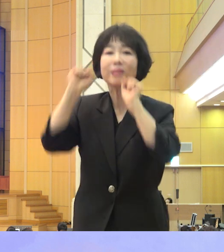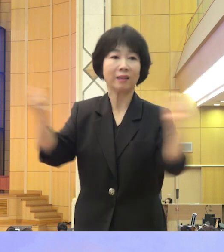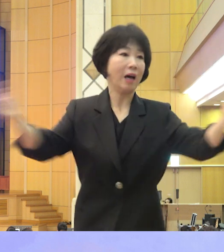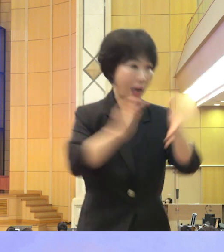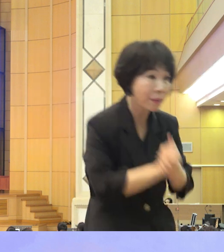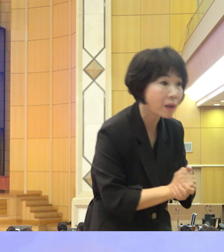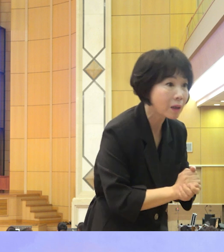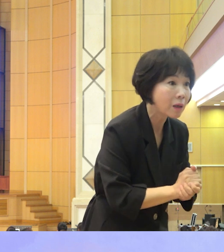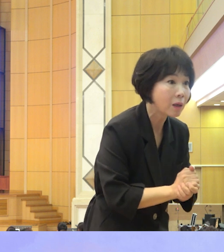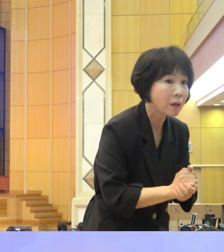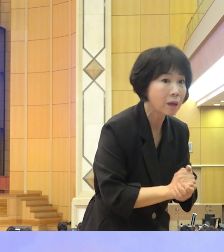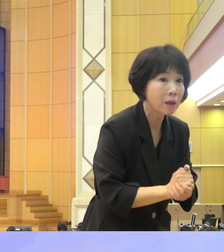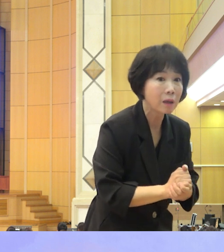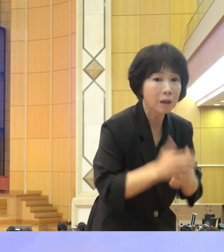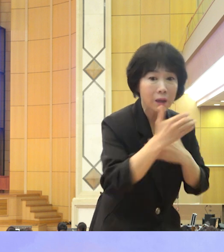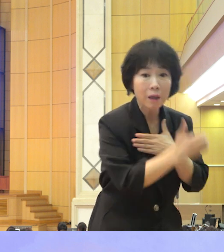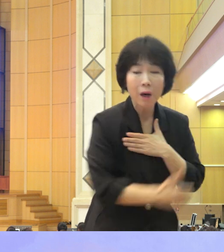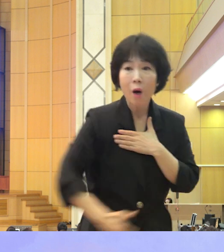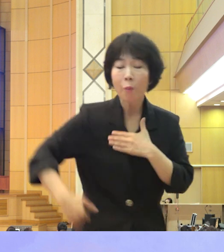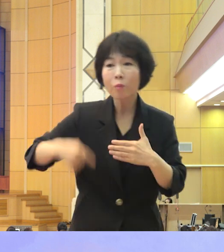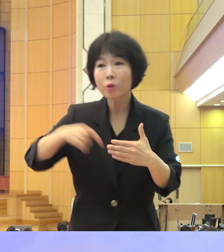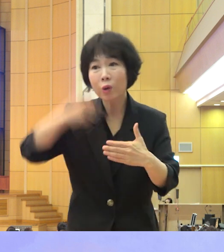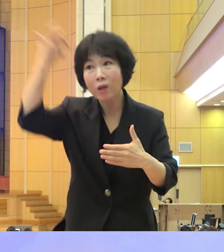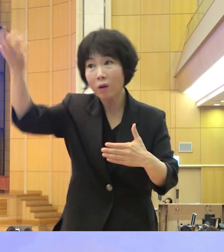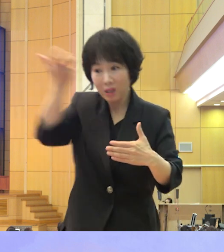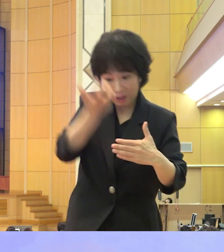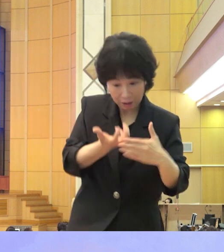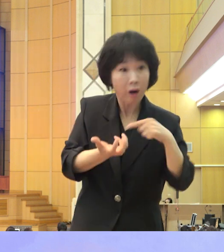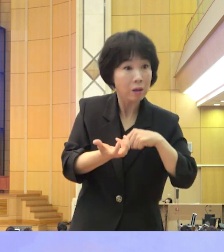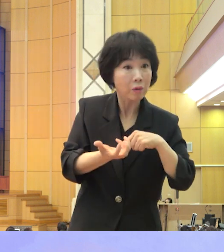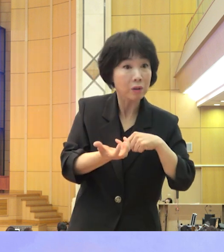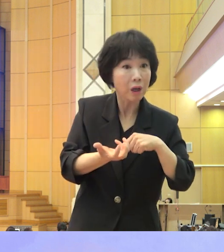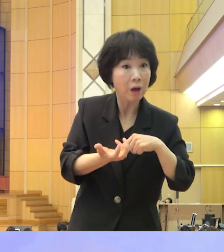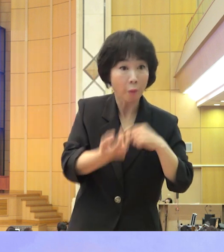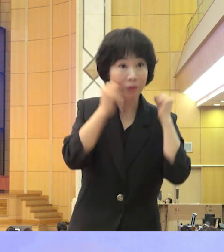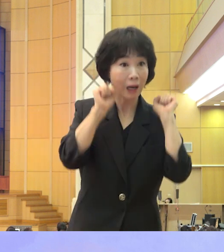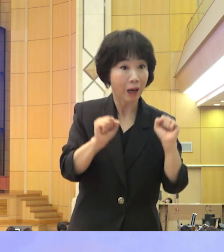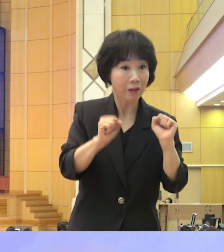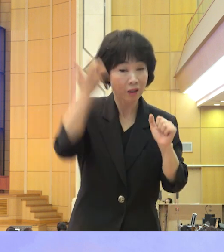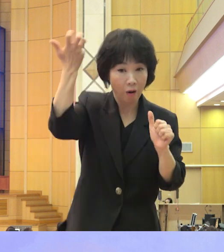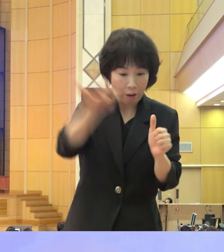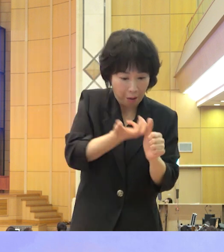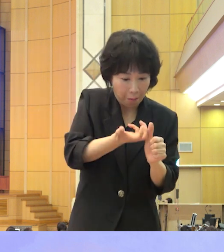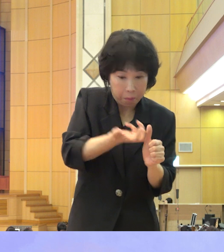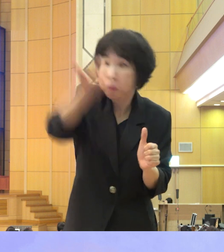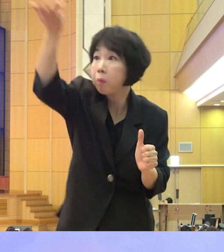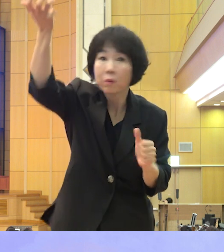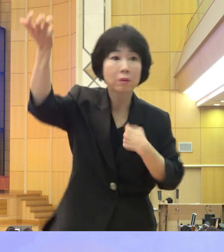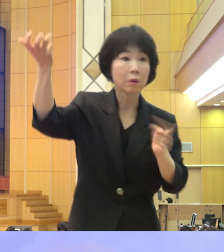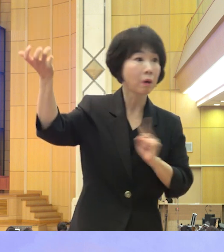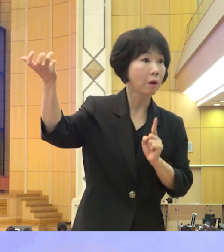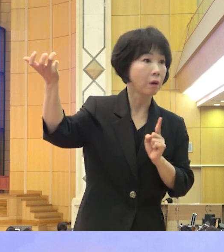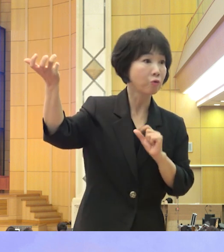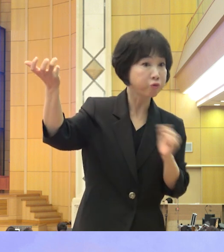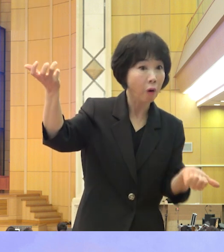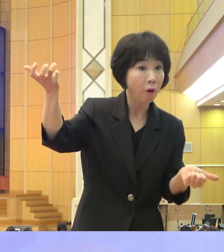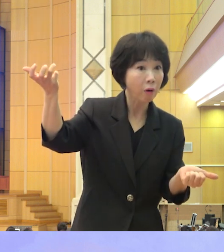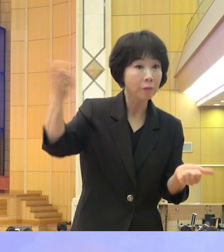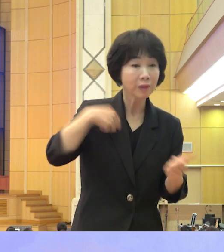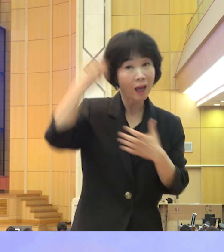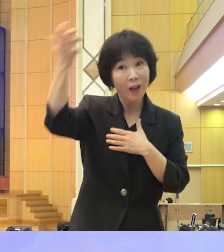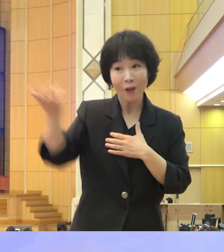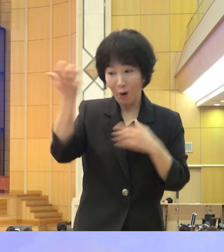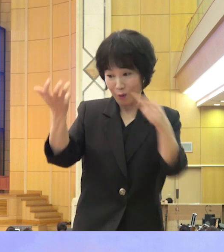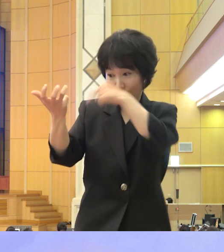삽니다. 육체는 내 속에 있는 영으로 살고 내 속에 있는 영은 하나님의 영 예수님을 통해서